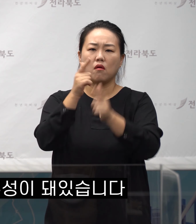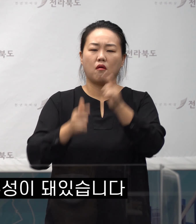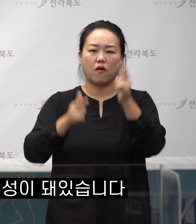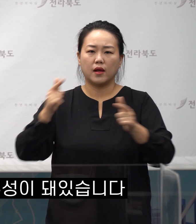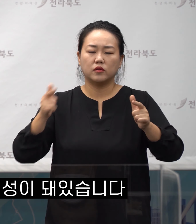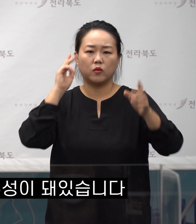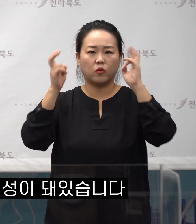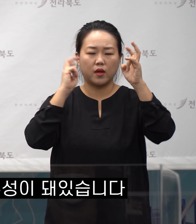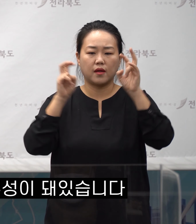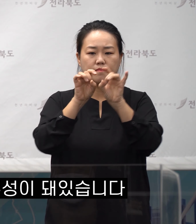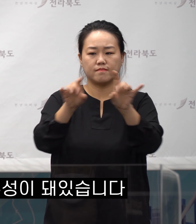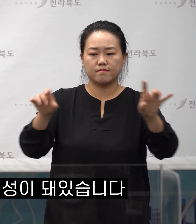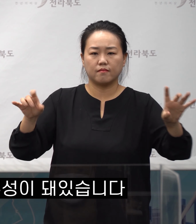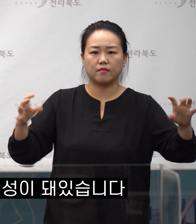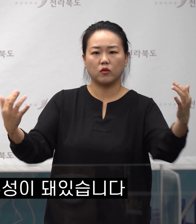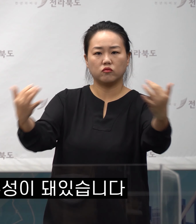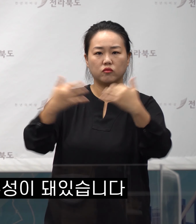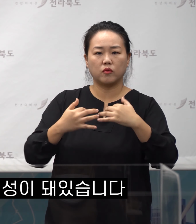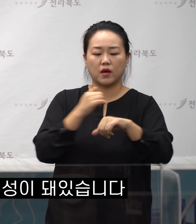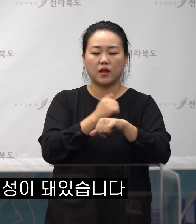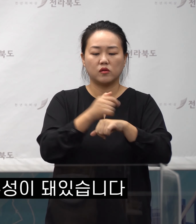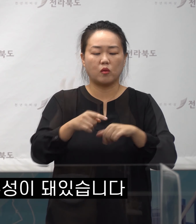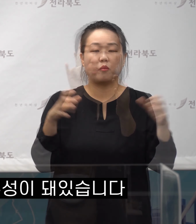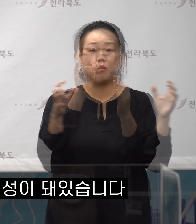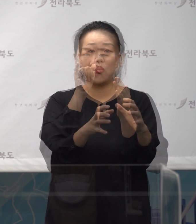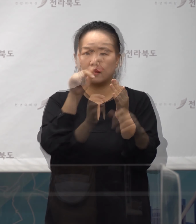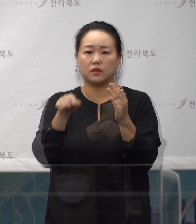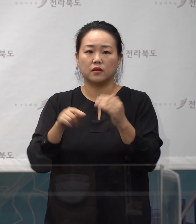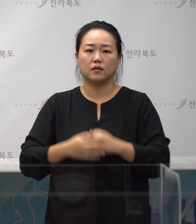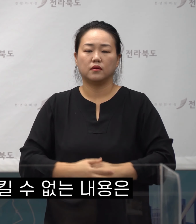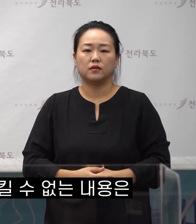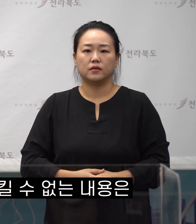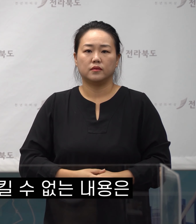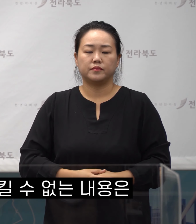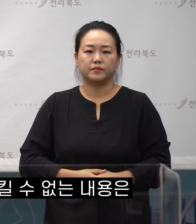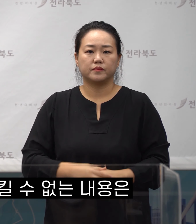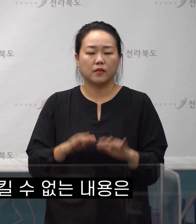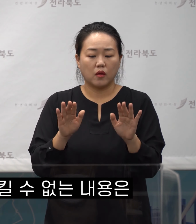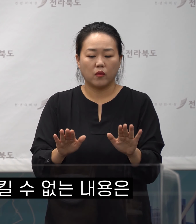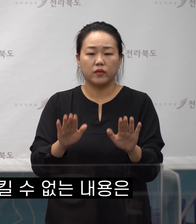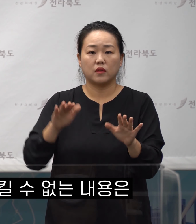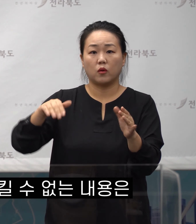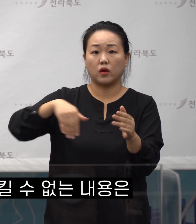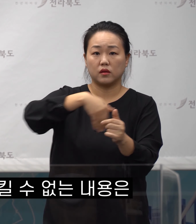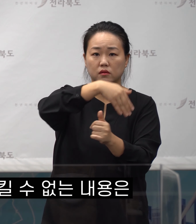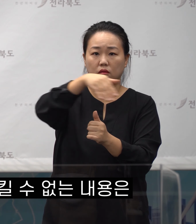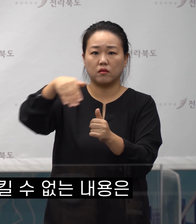가정의 구성원들로 구성이 돼 있습니다. 지금 현 상황에서